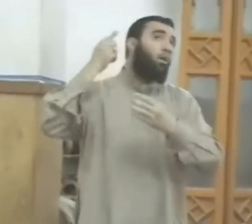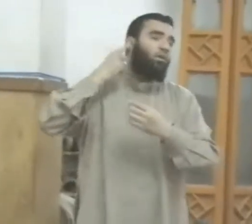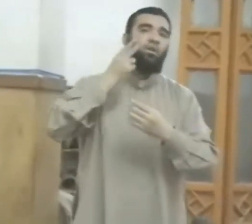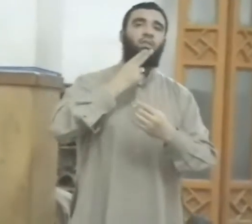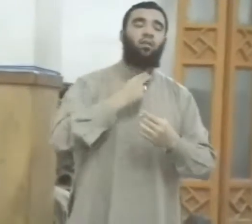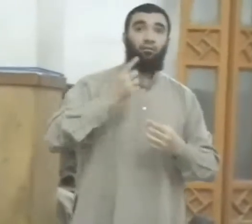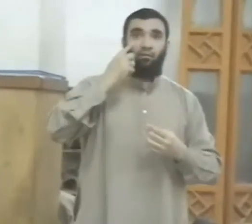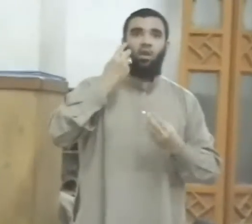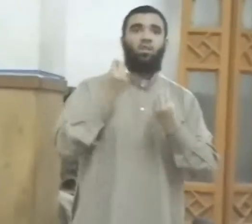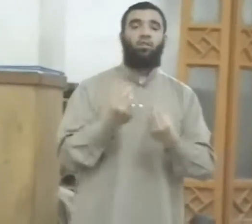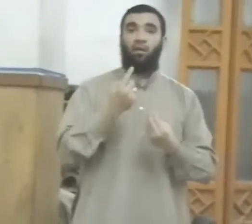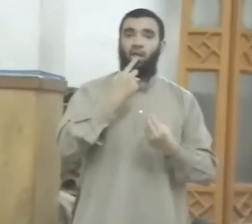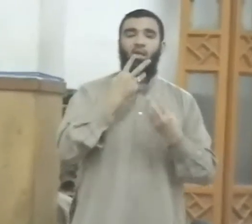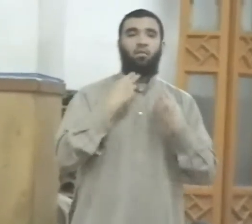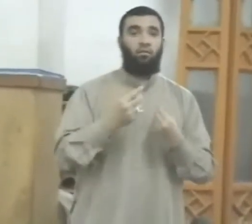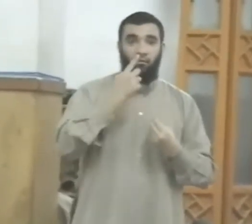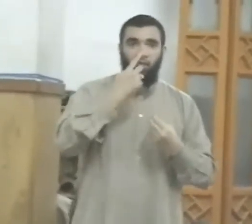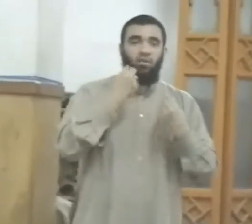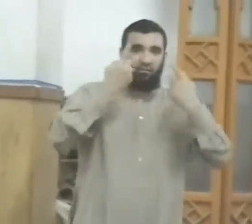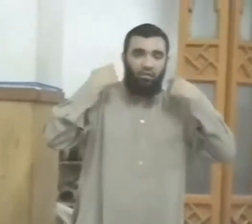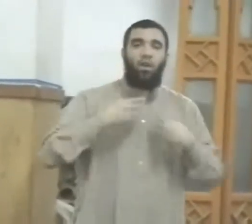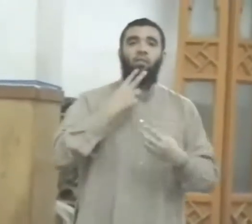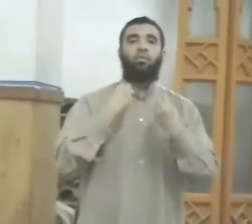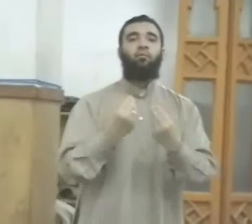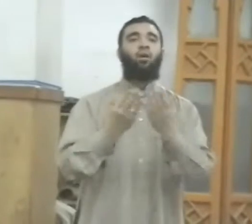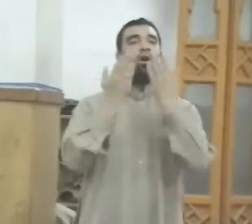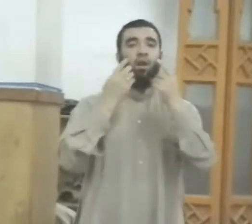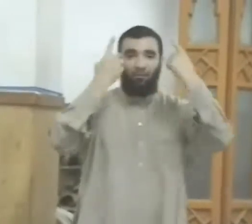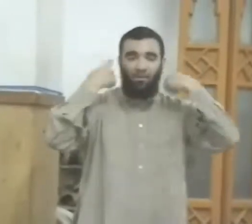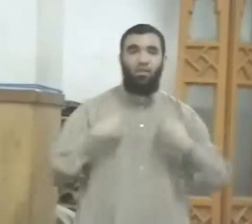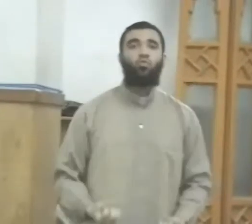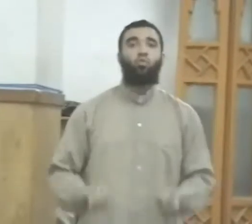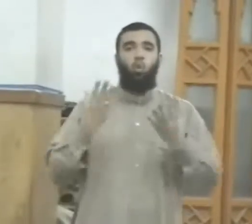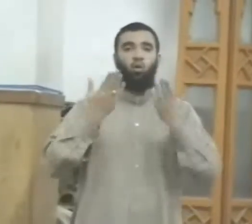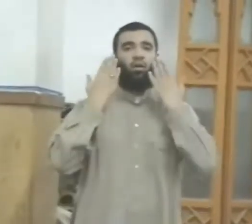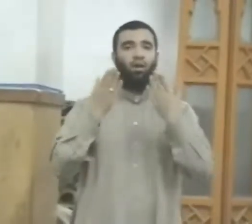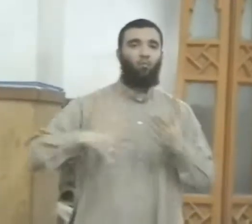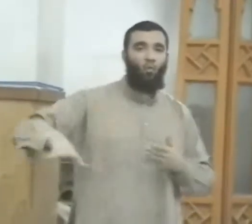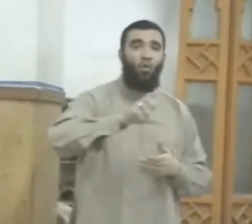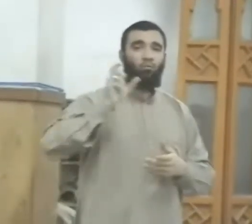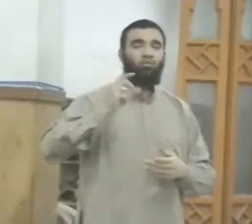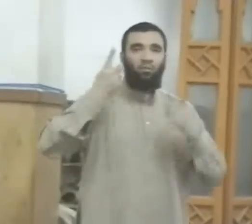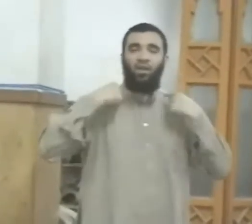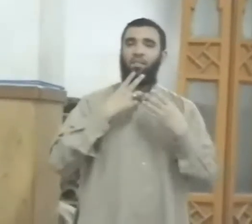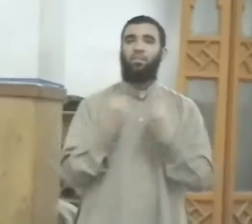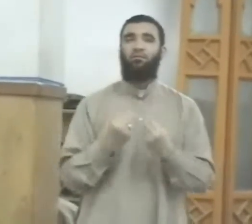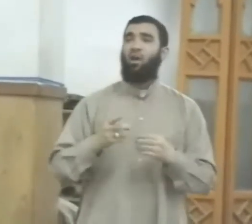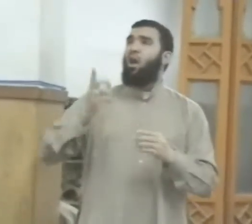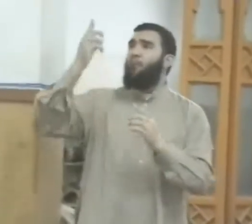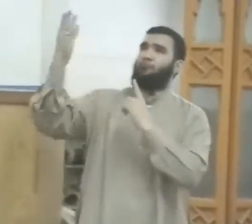وأبصارنا وقوتنا عددا ما أبقيتنا واجعله الوارث منا واجعل ثأرنا على من ظلمنا وانصرنا